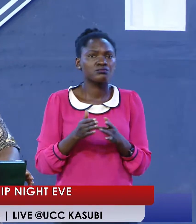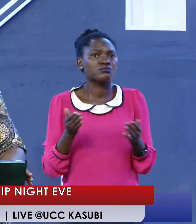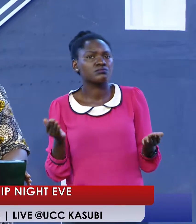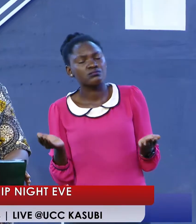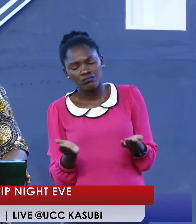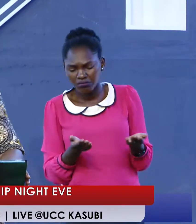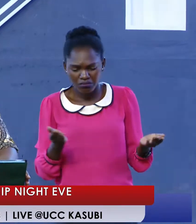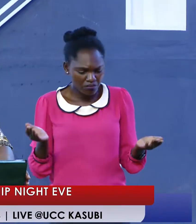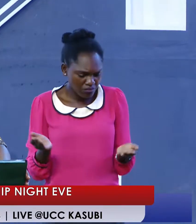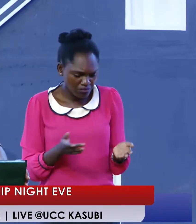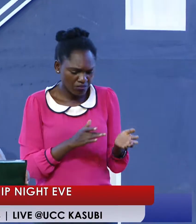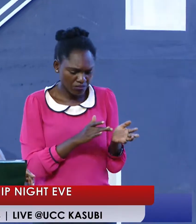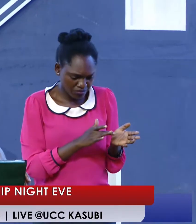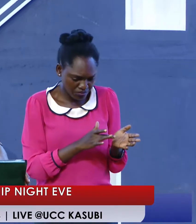munonye